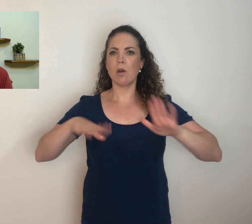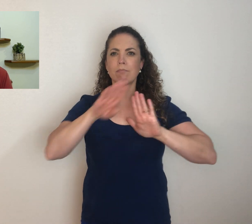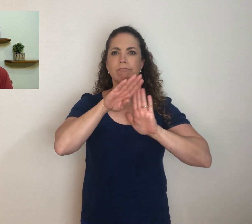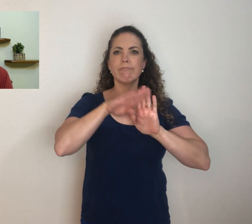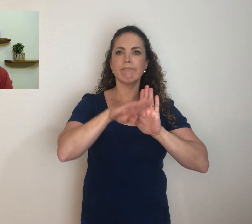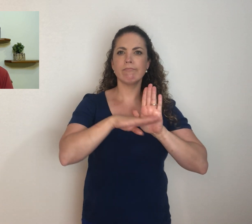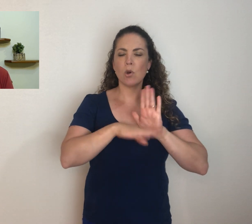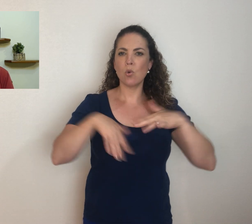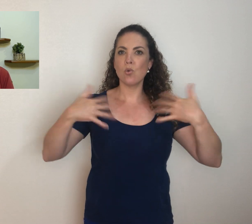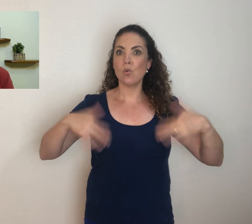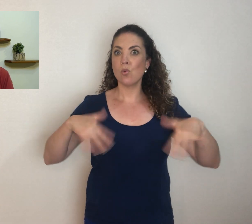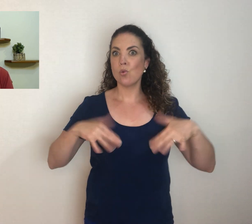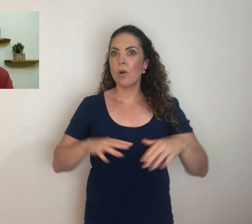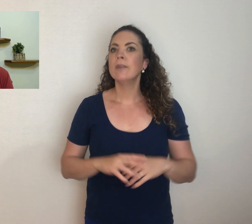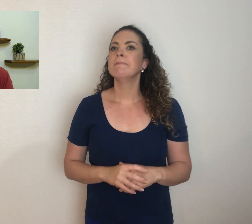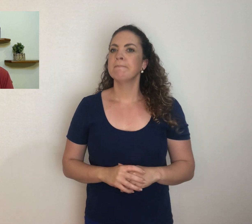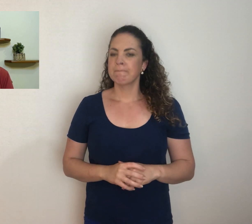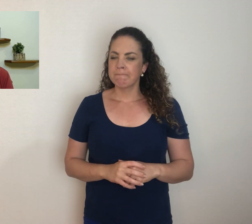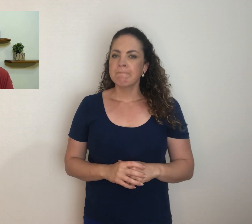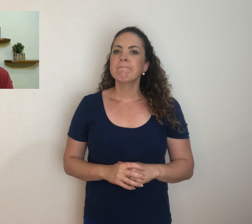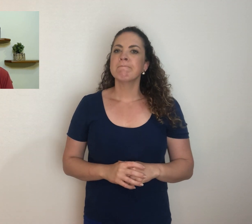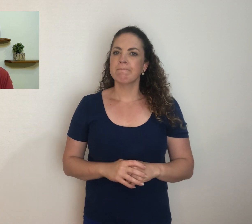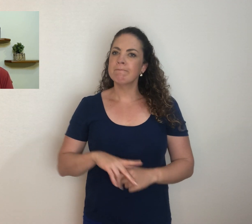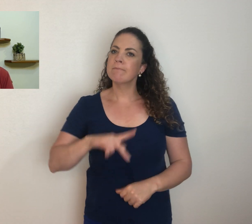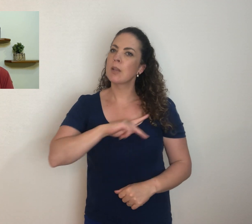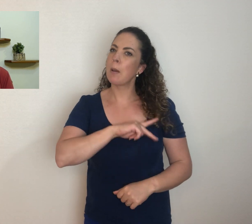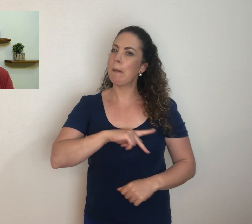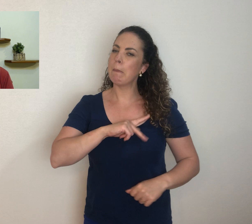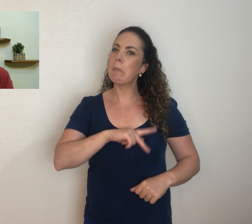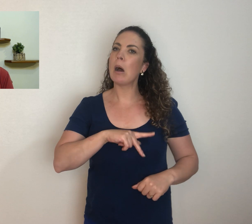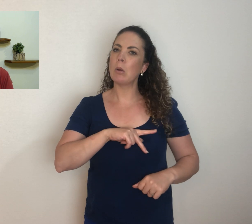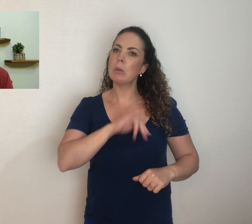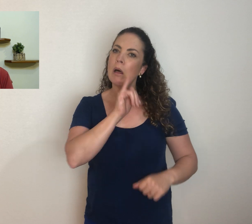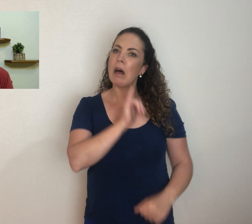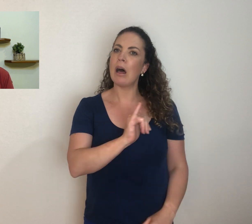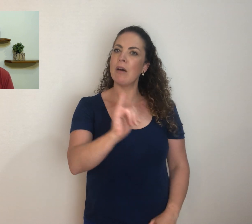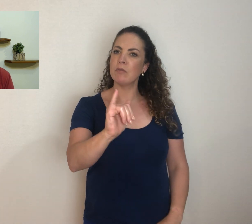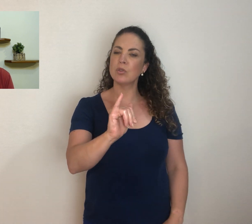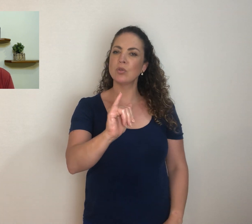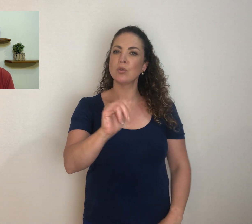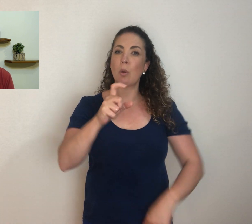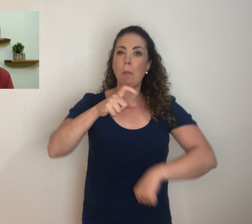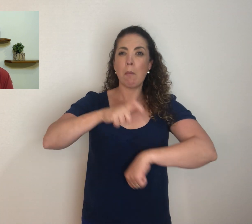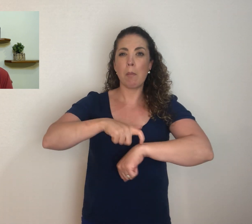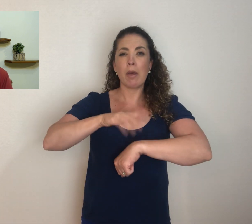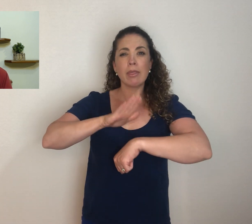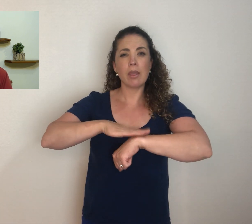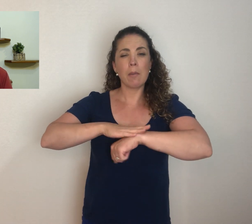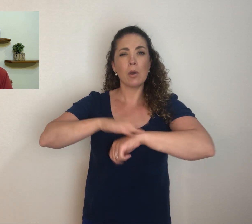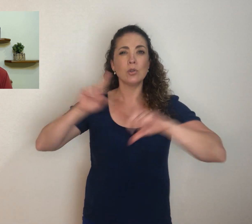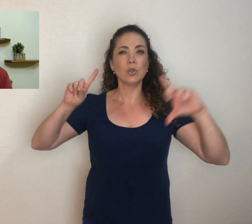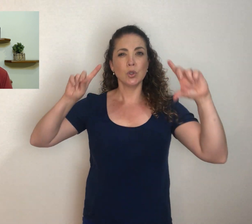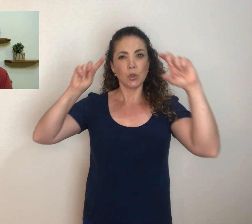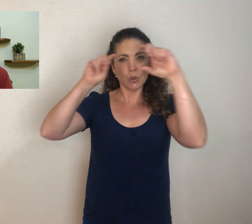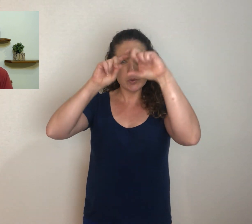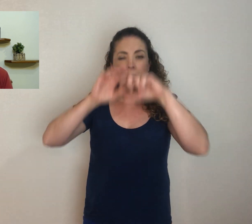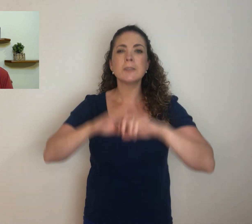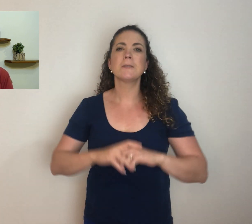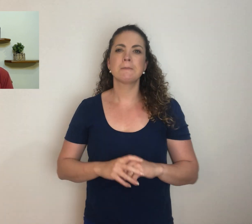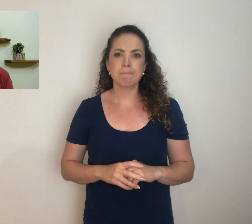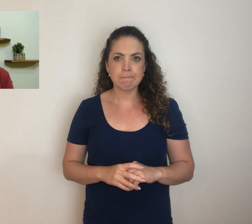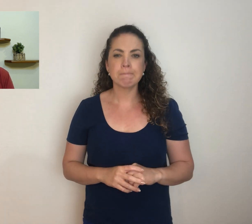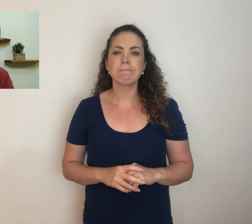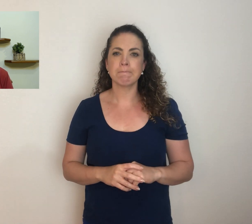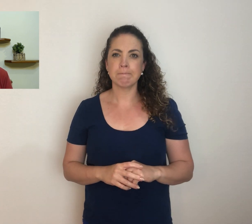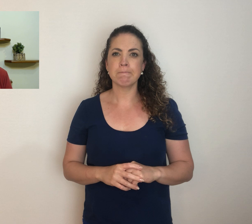irmãos? Não é à toa que Paulo diz que serão tempos difíceis.